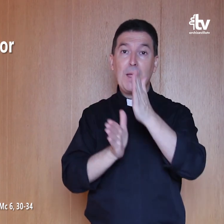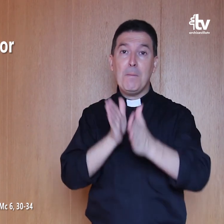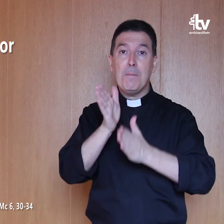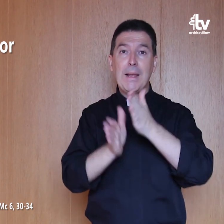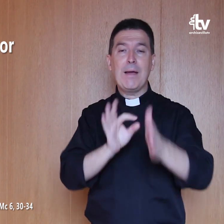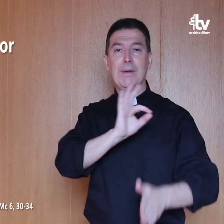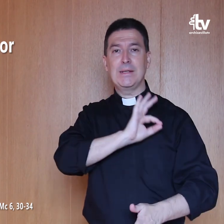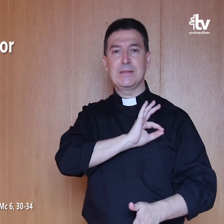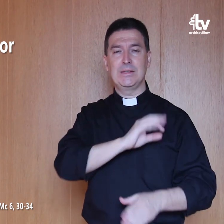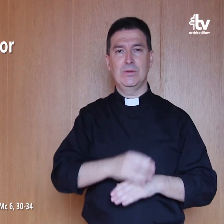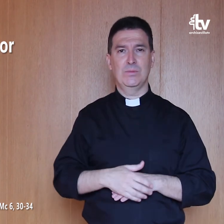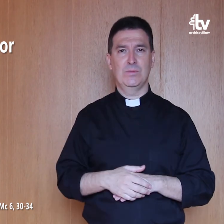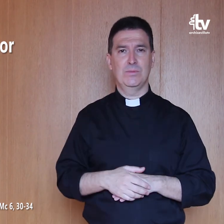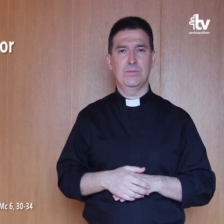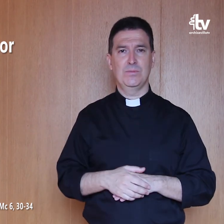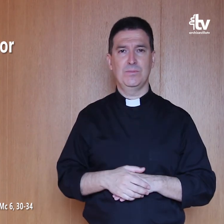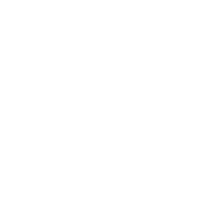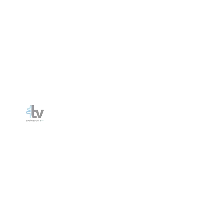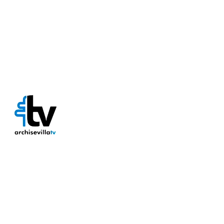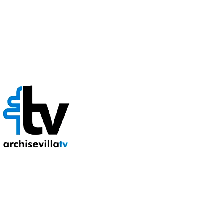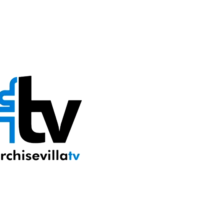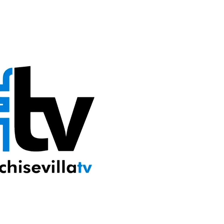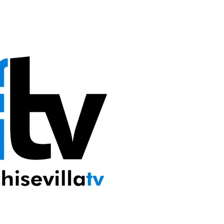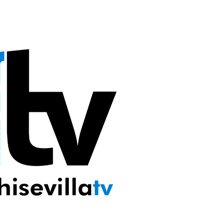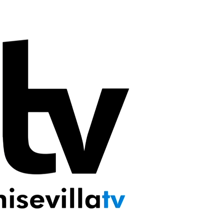Palabra del Señor Altyazı M.K.